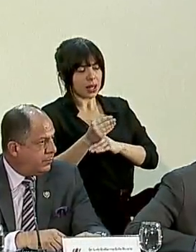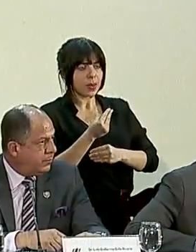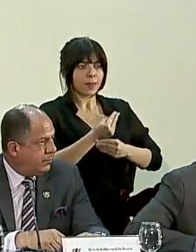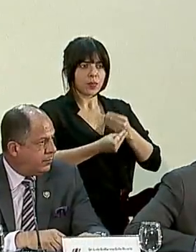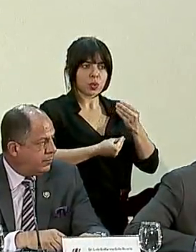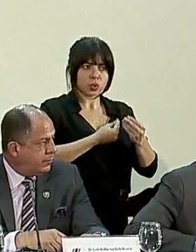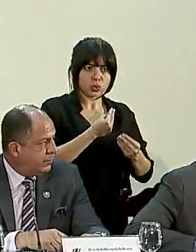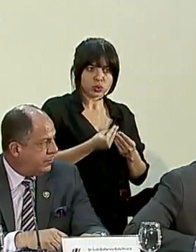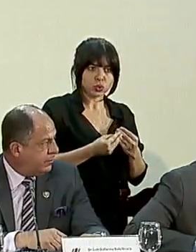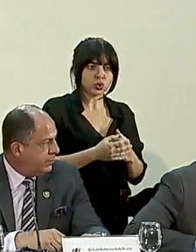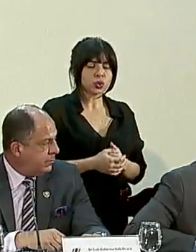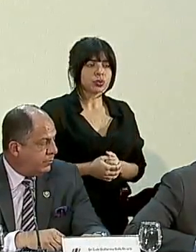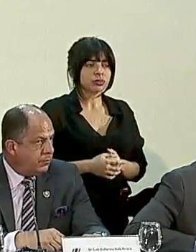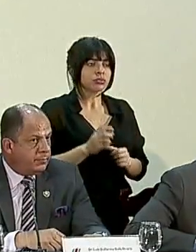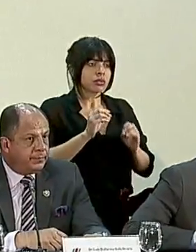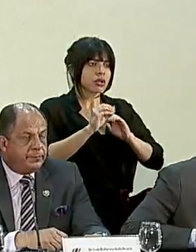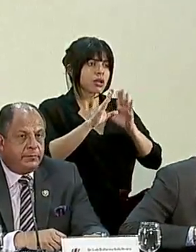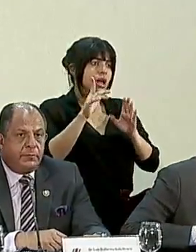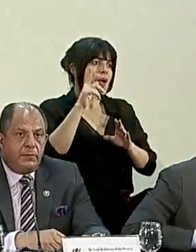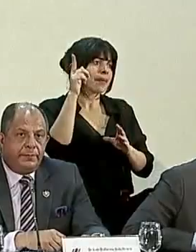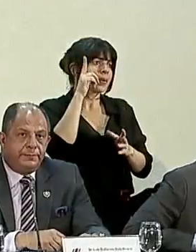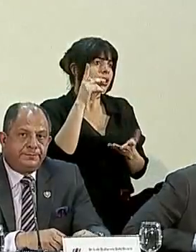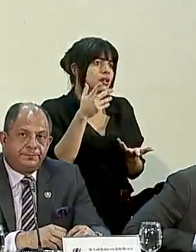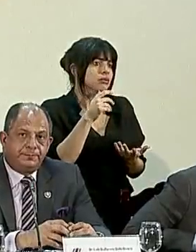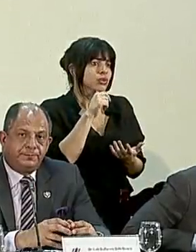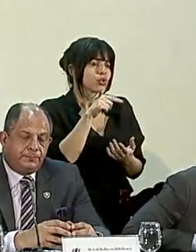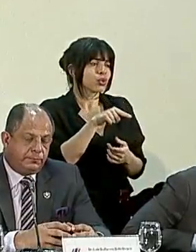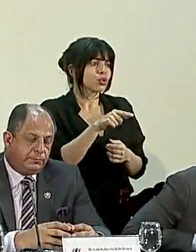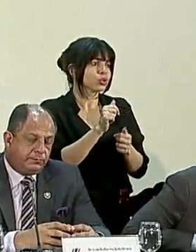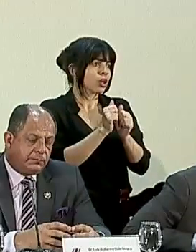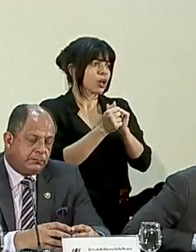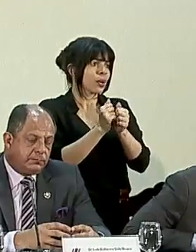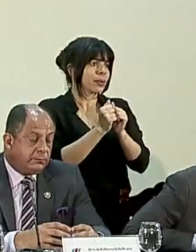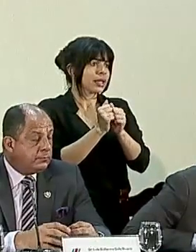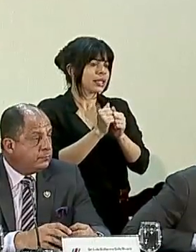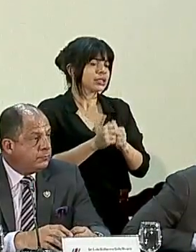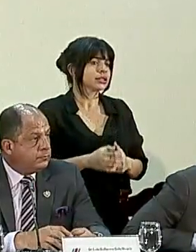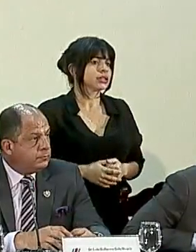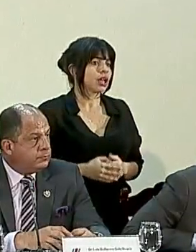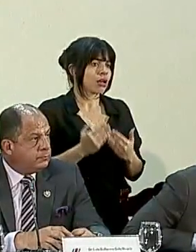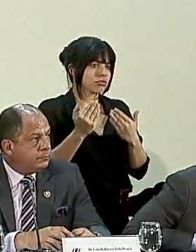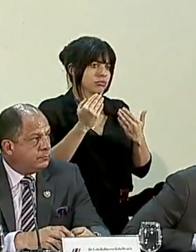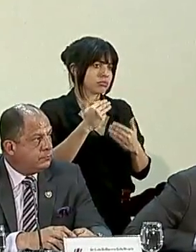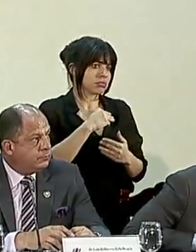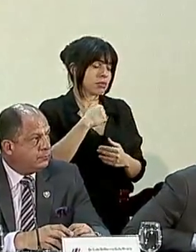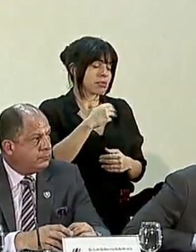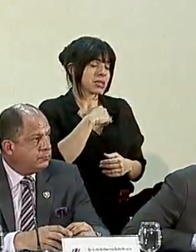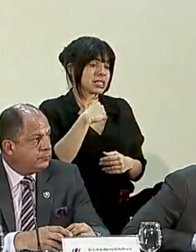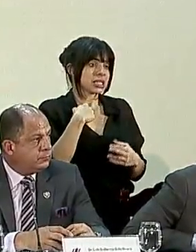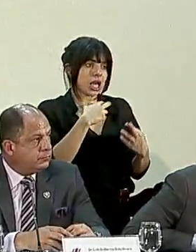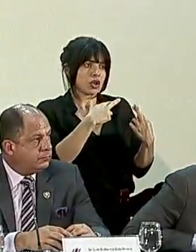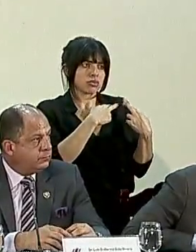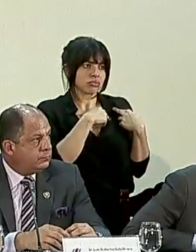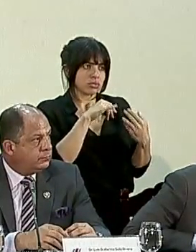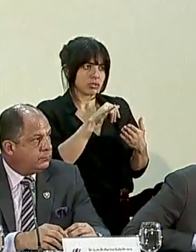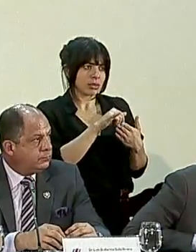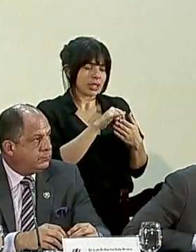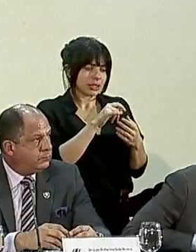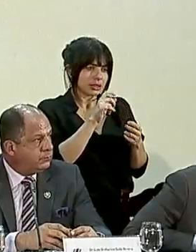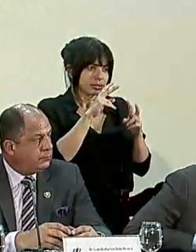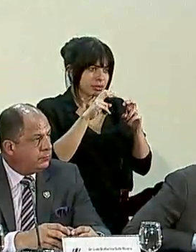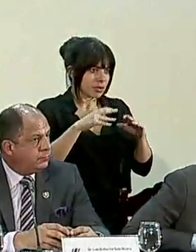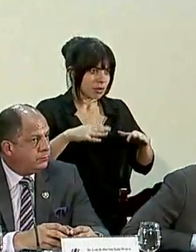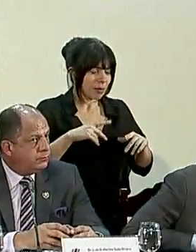producción, que evidentemente no son la competencia del Ministerio como tal. Sin embargo,